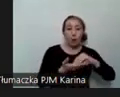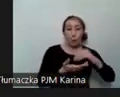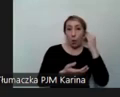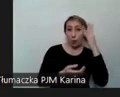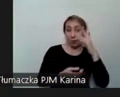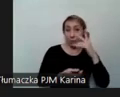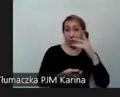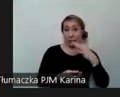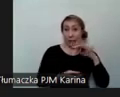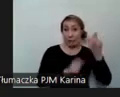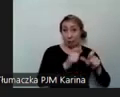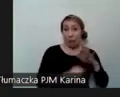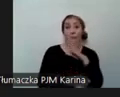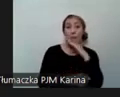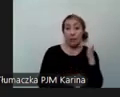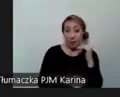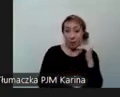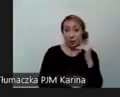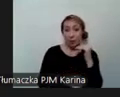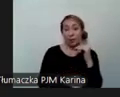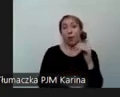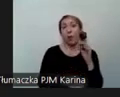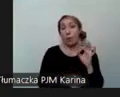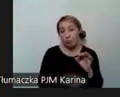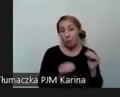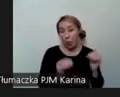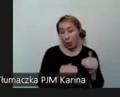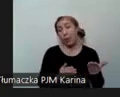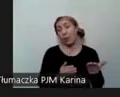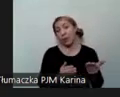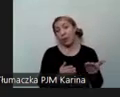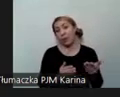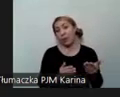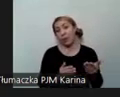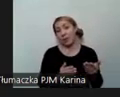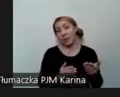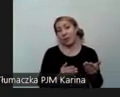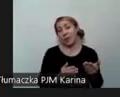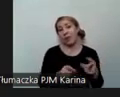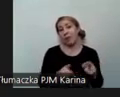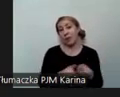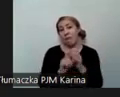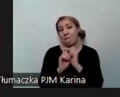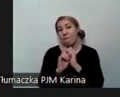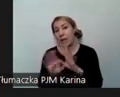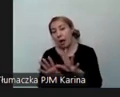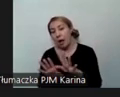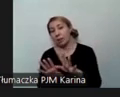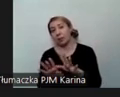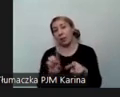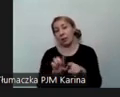były wystarczające, to można było zarówno wyjaśniać, jak i